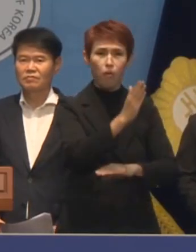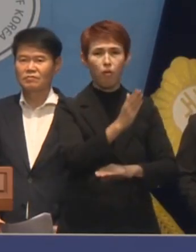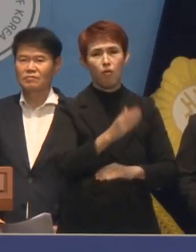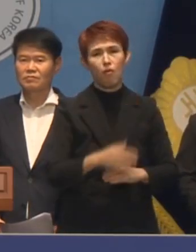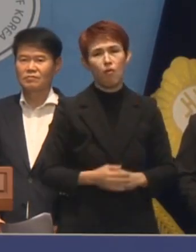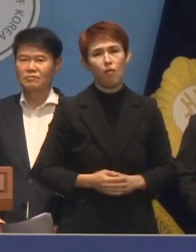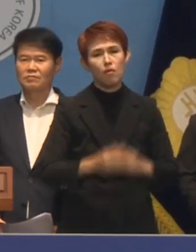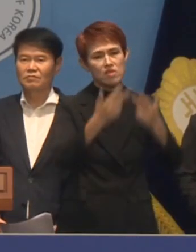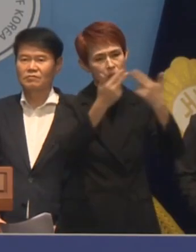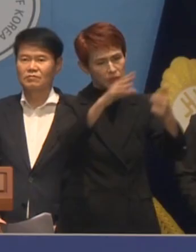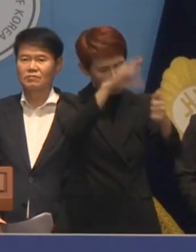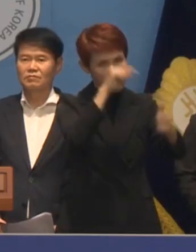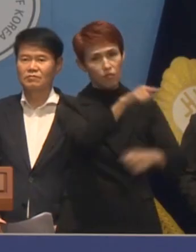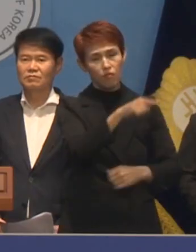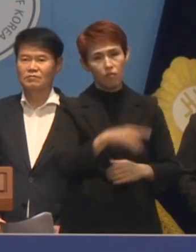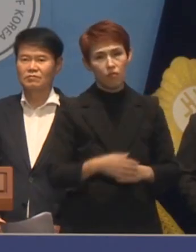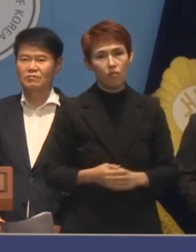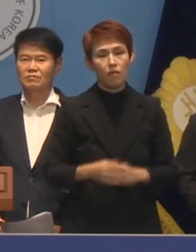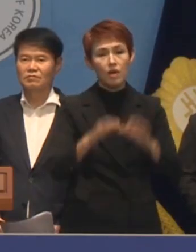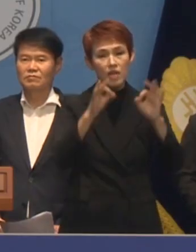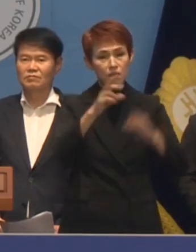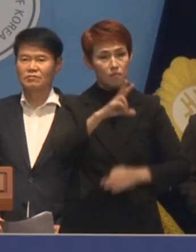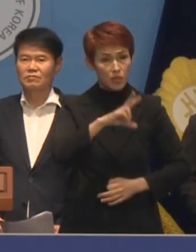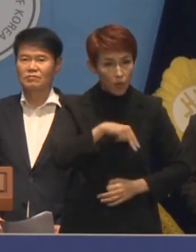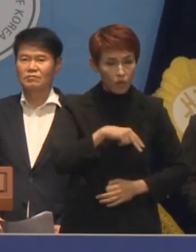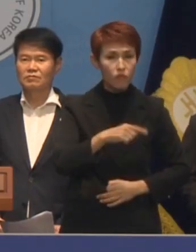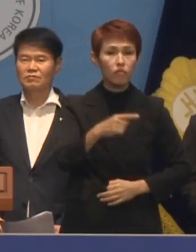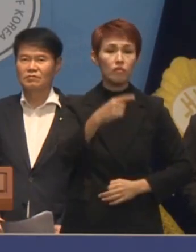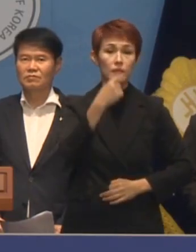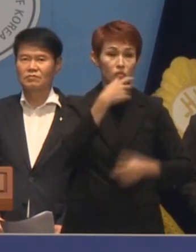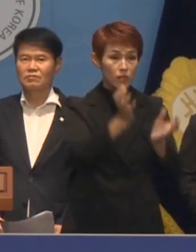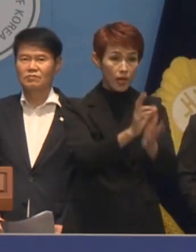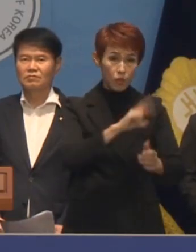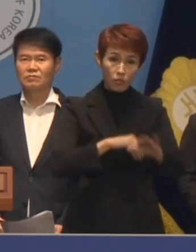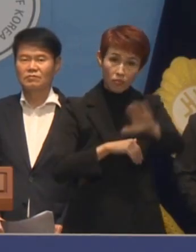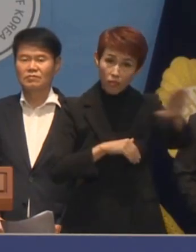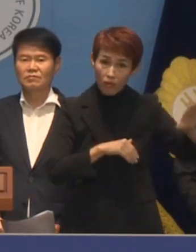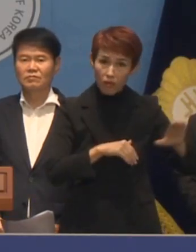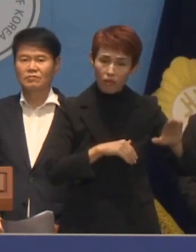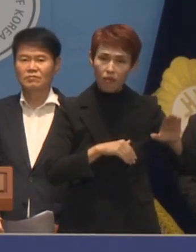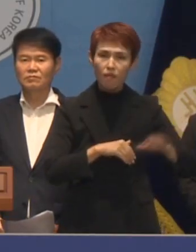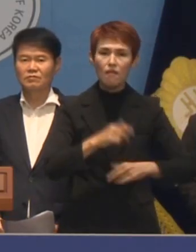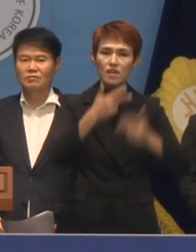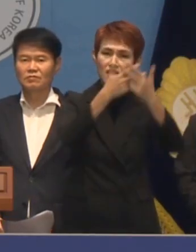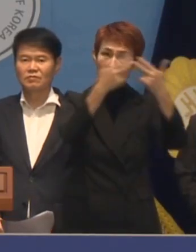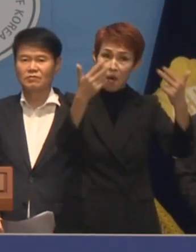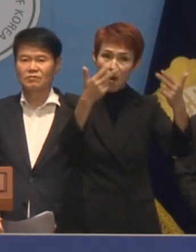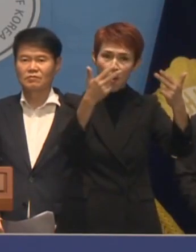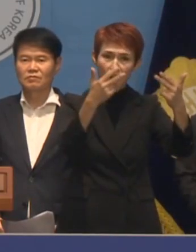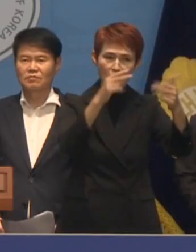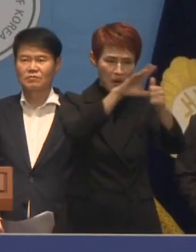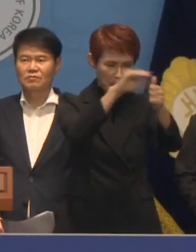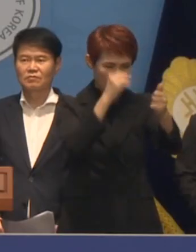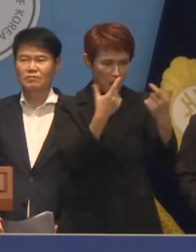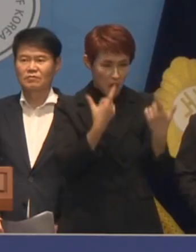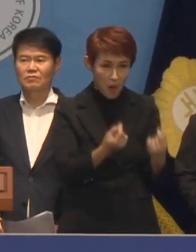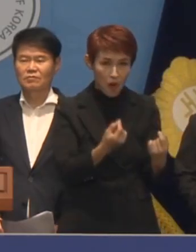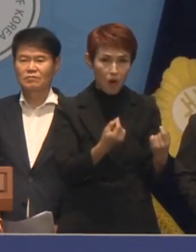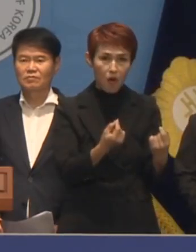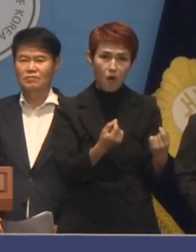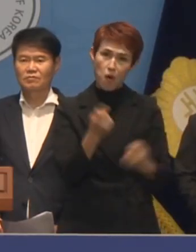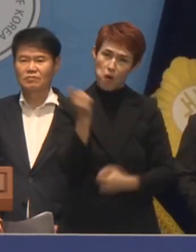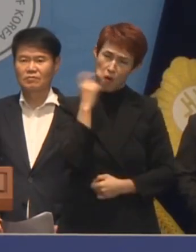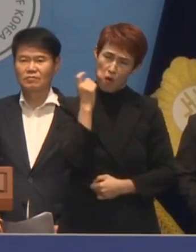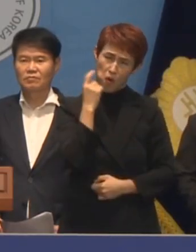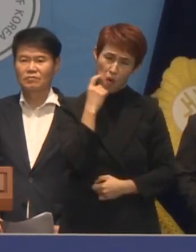것입니까? 김영배 의원과 민주당의 국회의원들은 아버지 이재명 대표를 본받아서